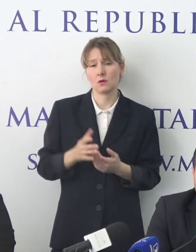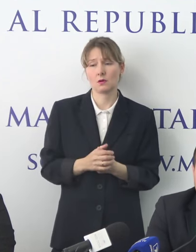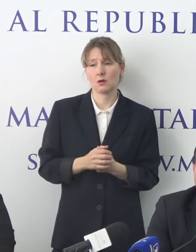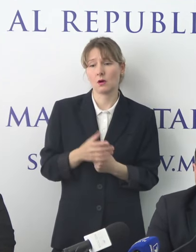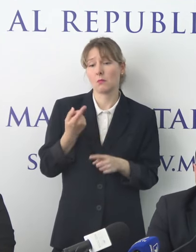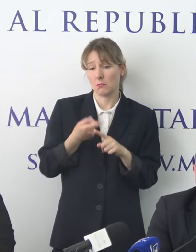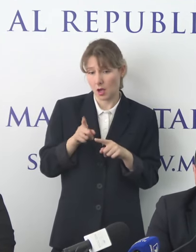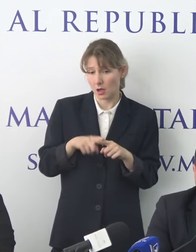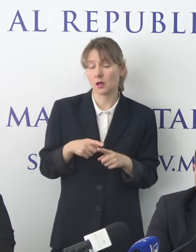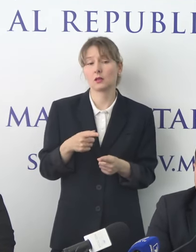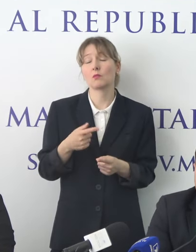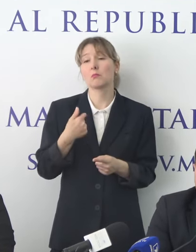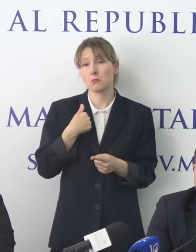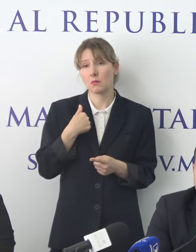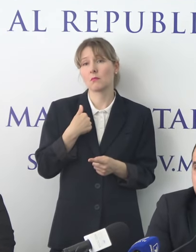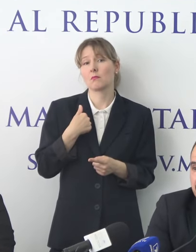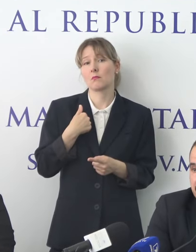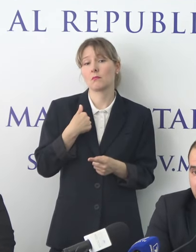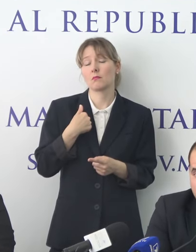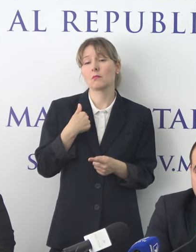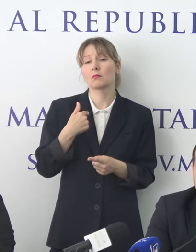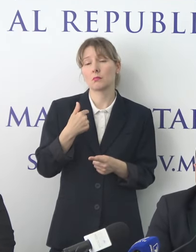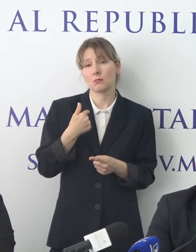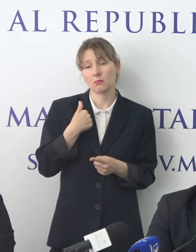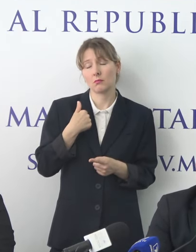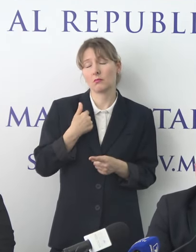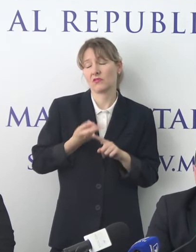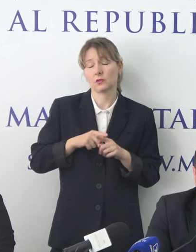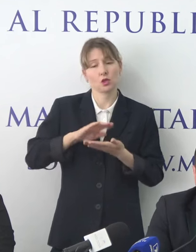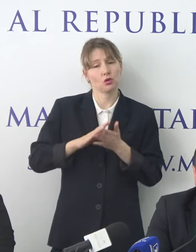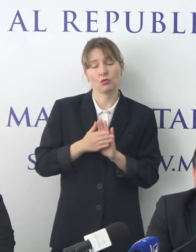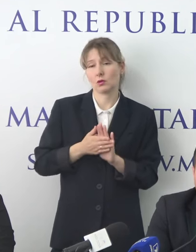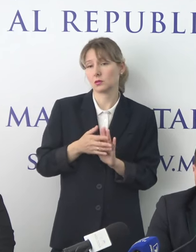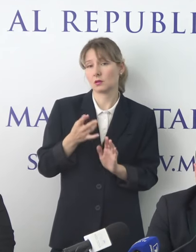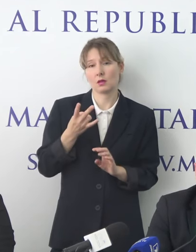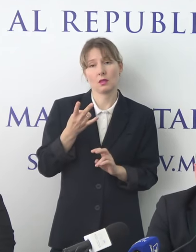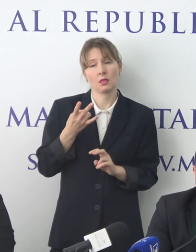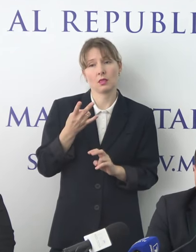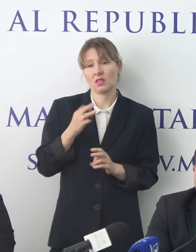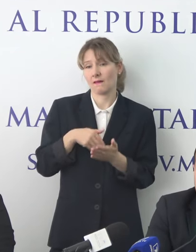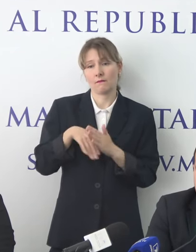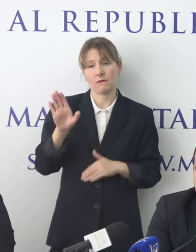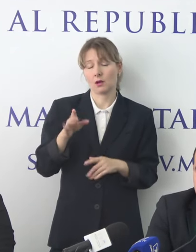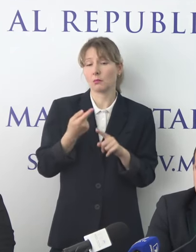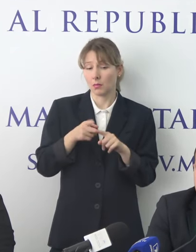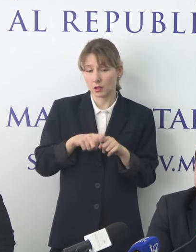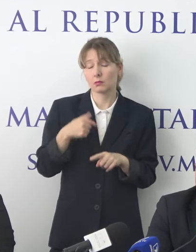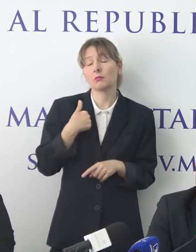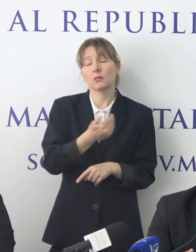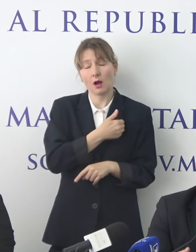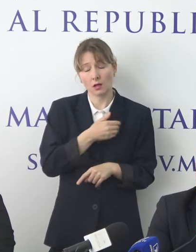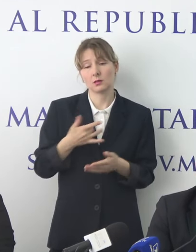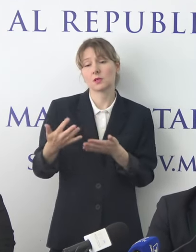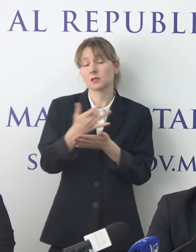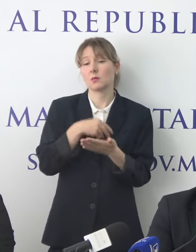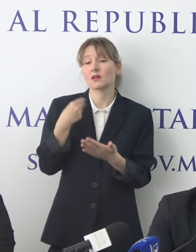pentru noi acest lucru este înțeles destul de acut. Deci noi în continuare vom mobiliza acele resurse necesare pentru